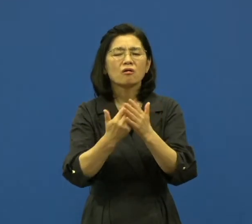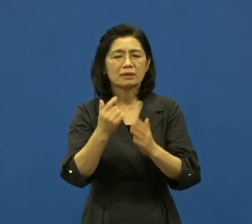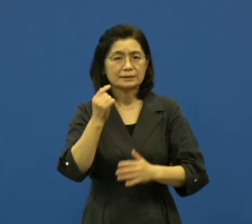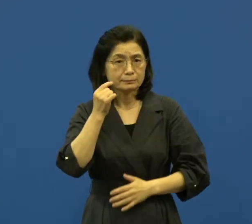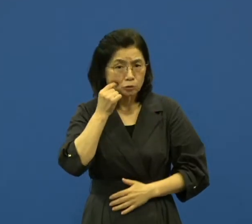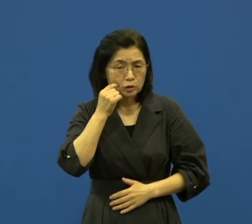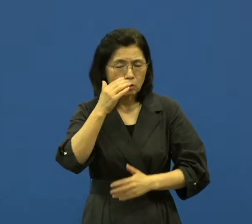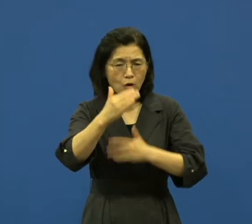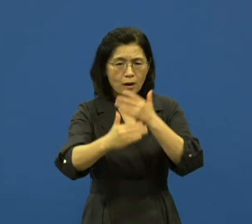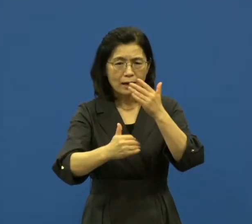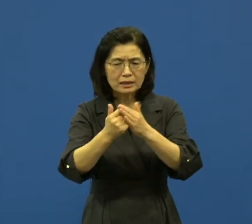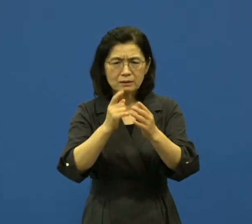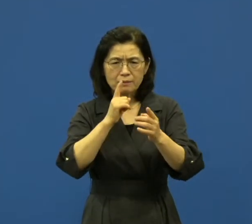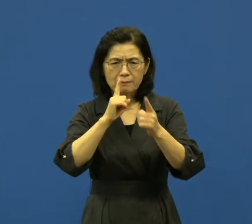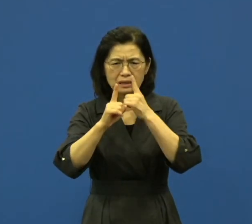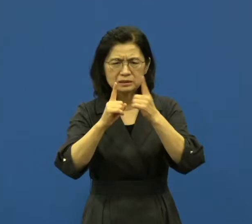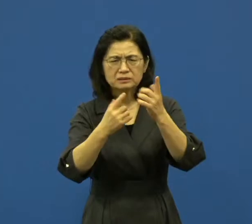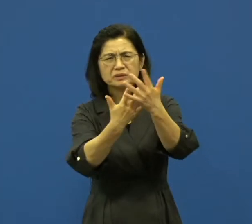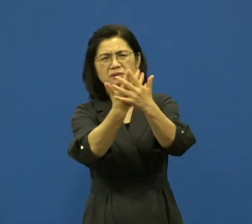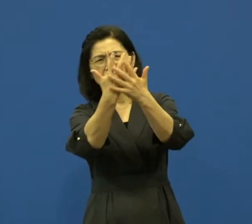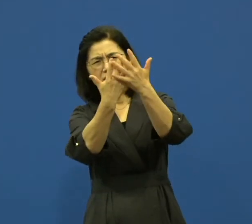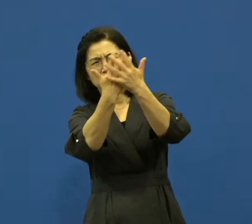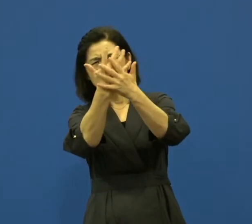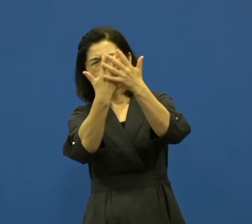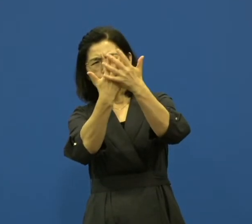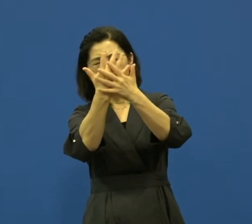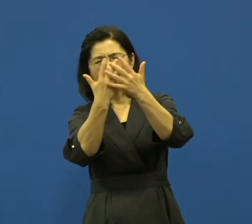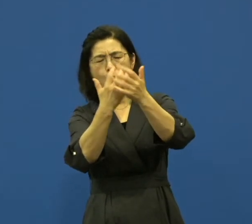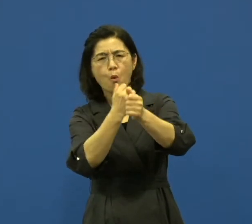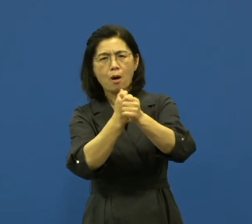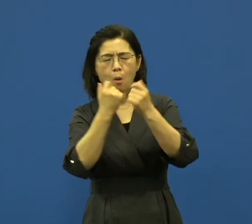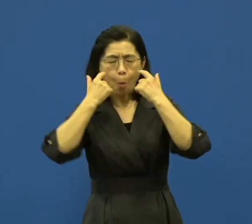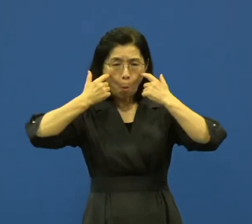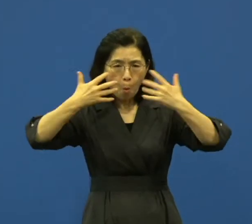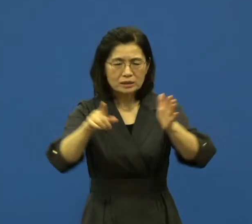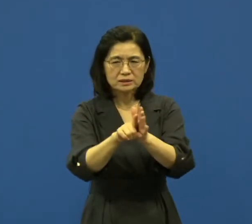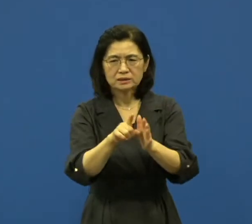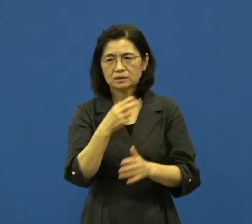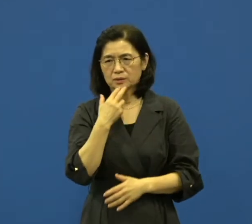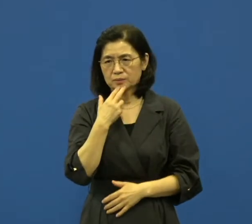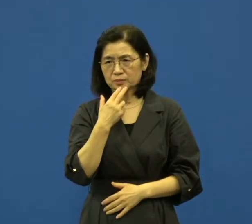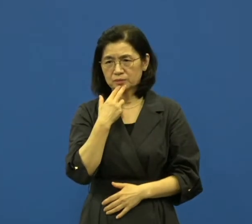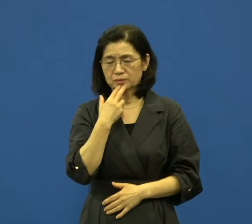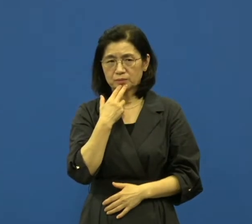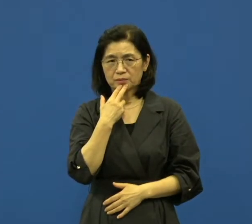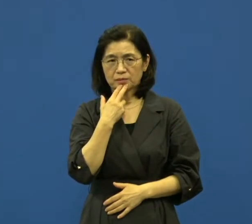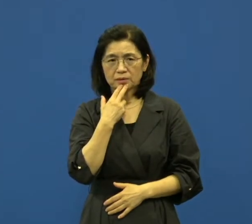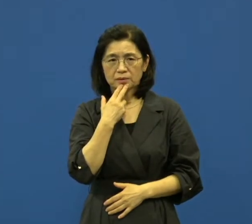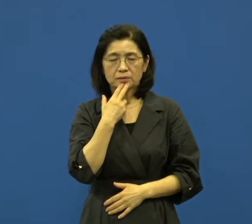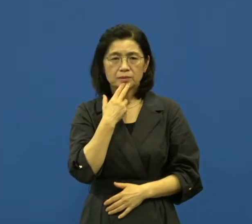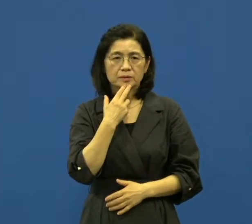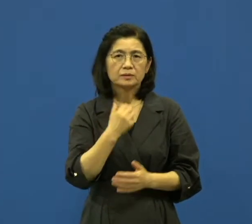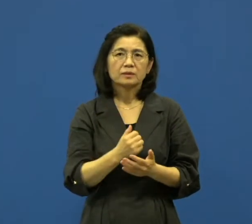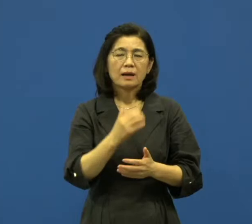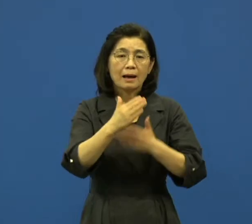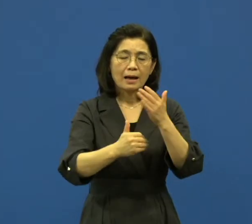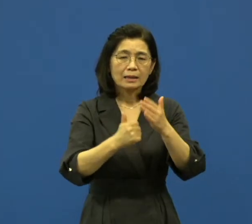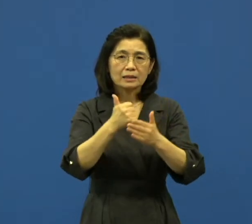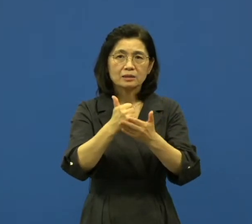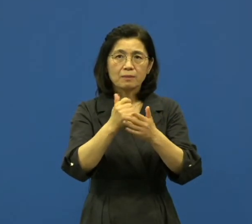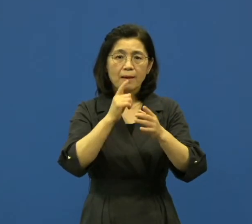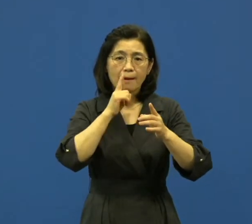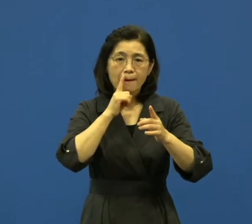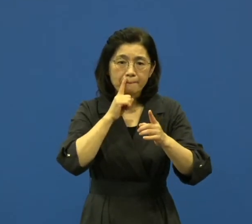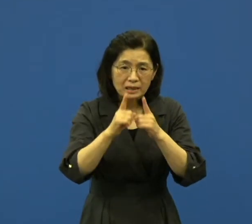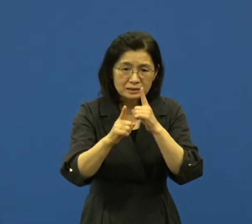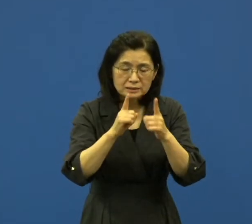뭐예요? 말씀을 경험해 보지 못한 단계. 말씀을 어떻게 경험하는 것입니까? 순종해야 되는 거죠. 우리는